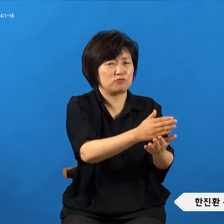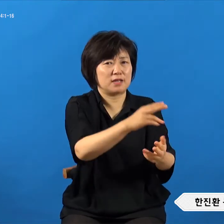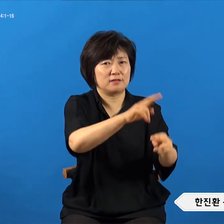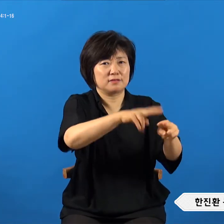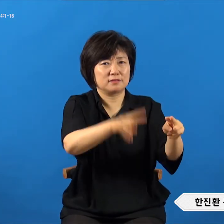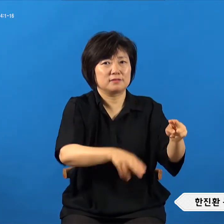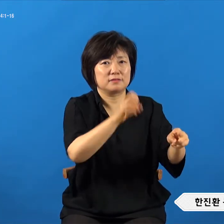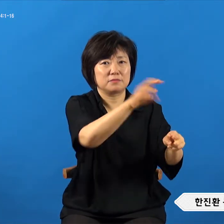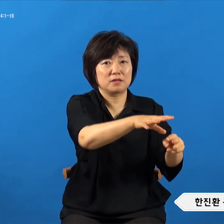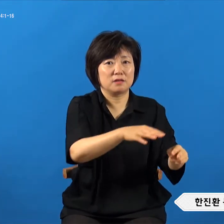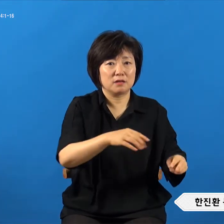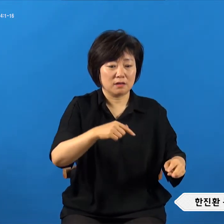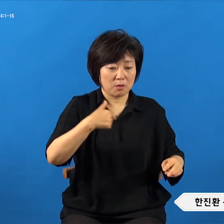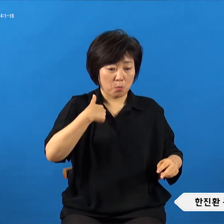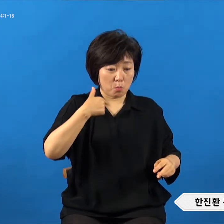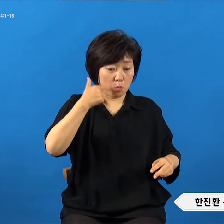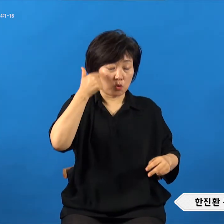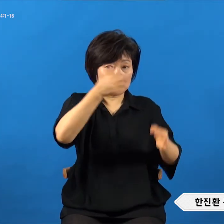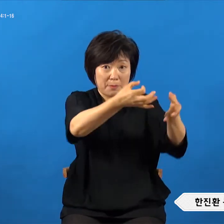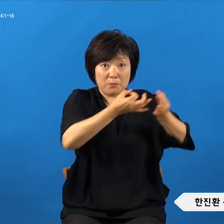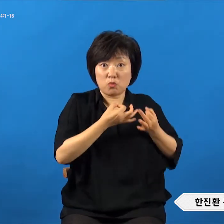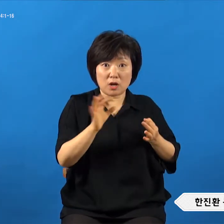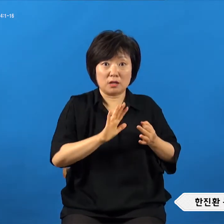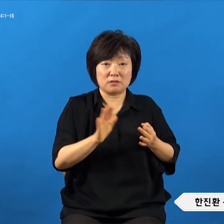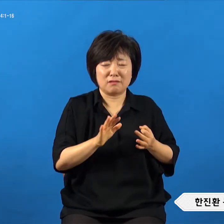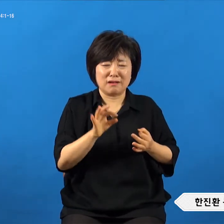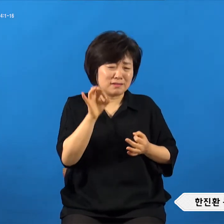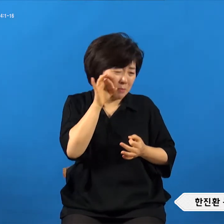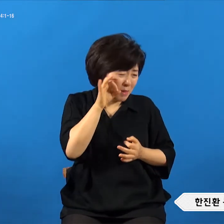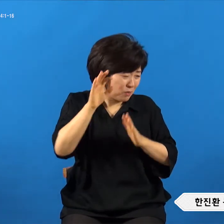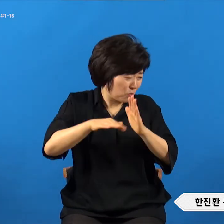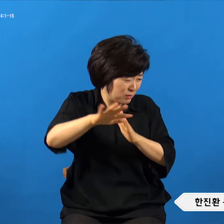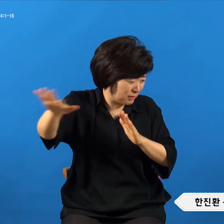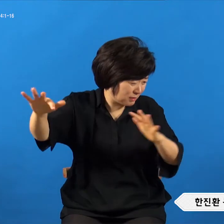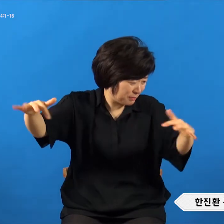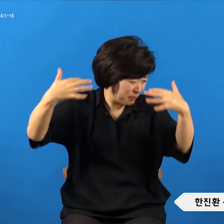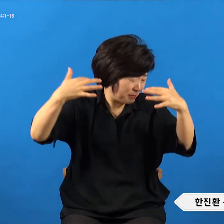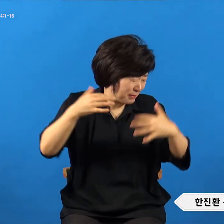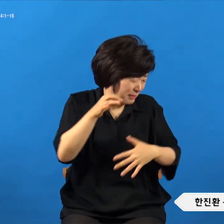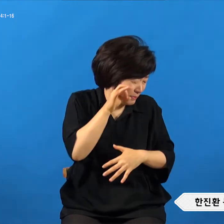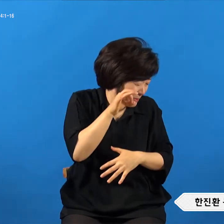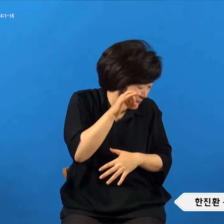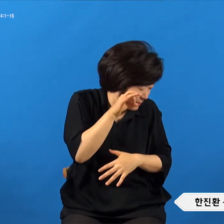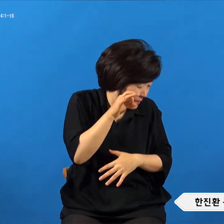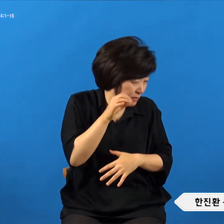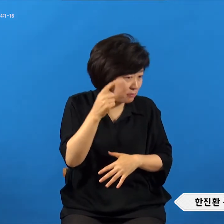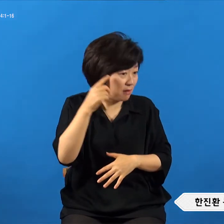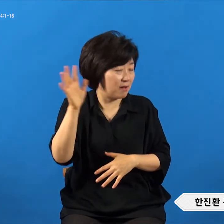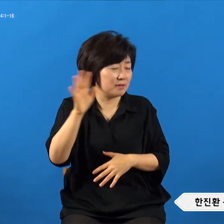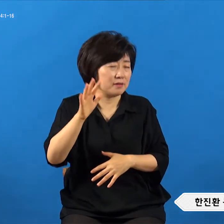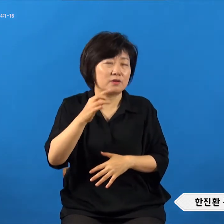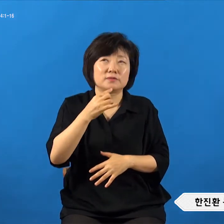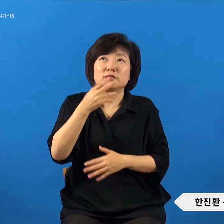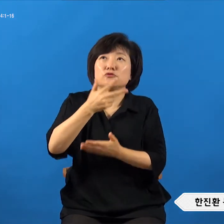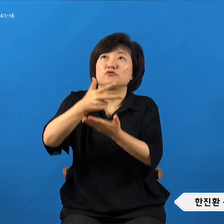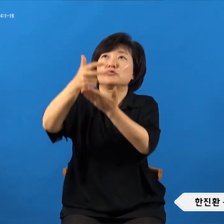때에 목사를 바라본 것도 아니고 창피하다고 교인들을 바라본 것도 아니고 그 순간에 주님을 바라본 것입니다.